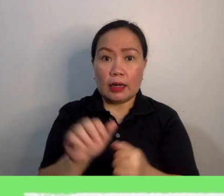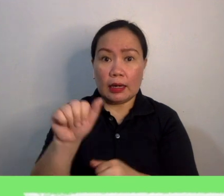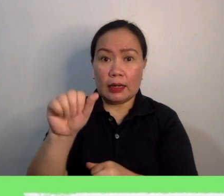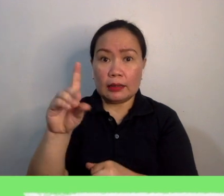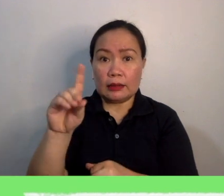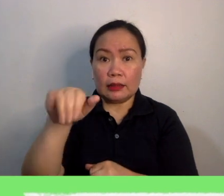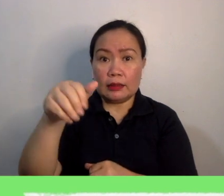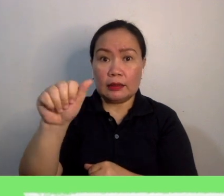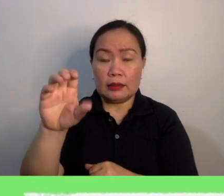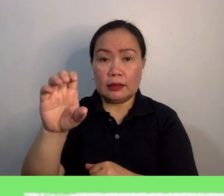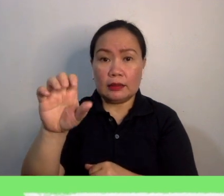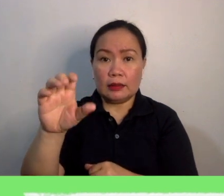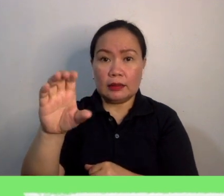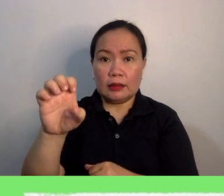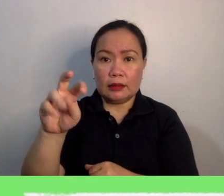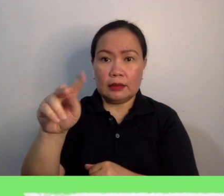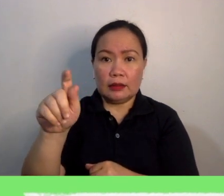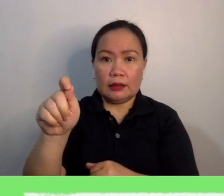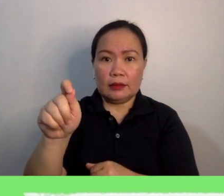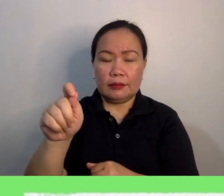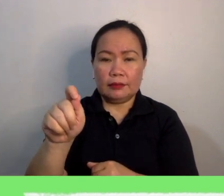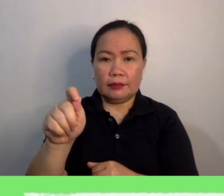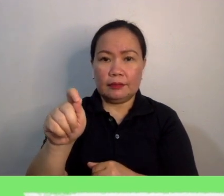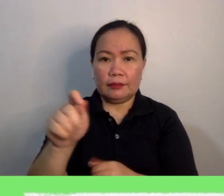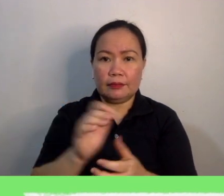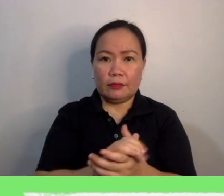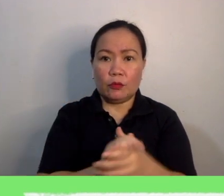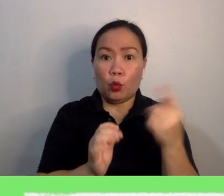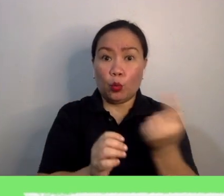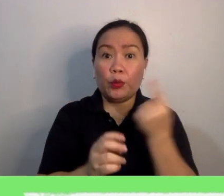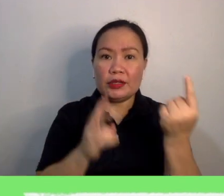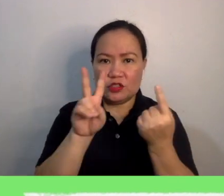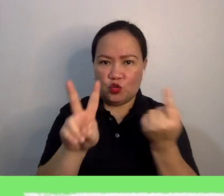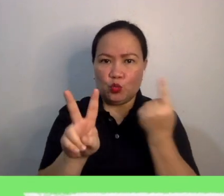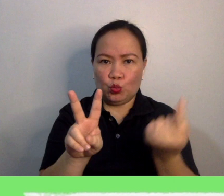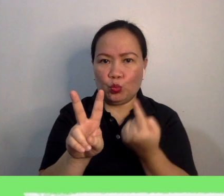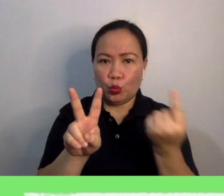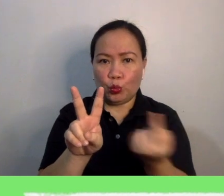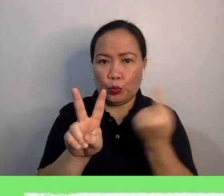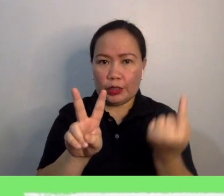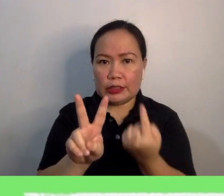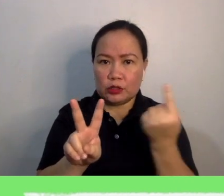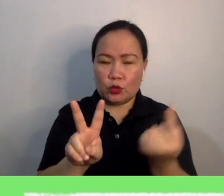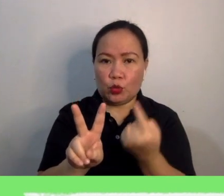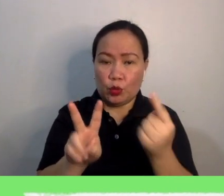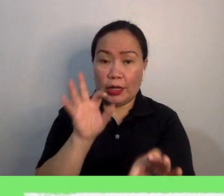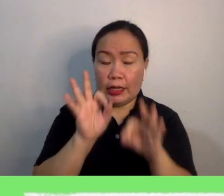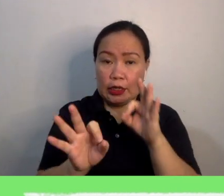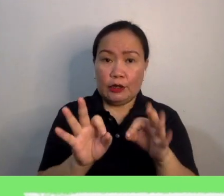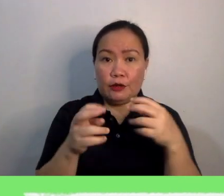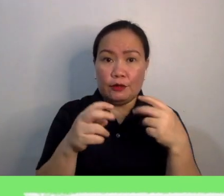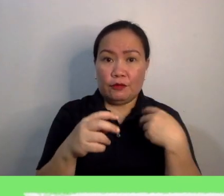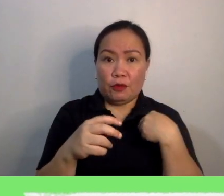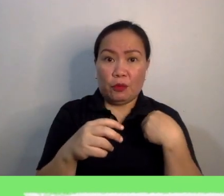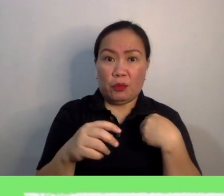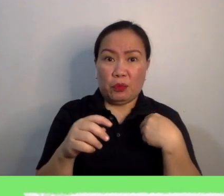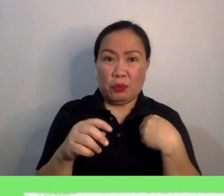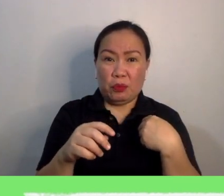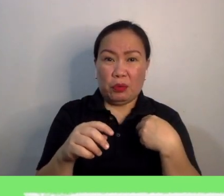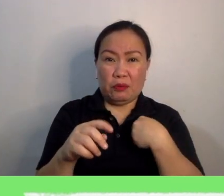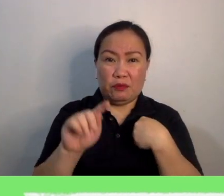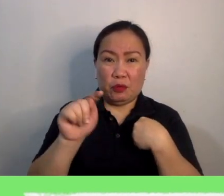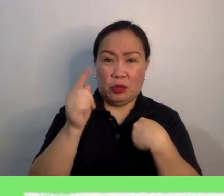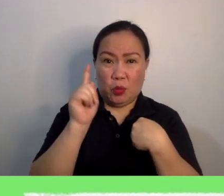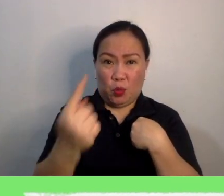adjacent angles, these are two angles. So, again ha, it's always two. Okay? So, kung meron kang isang angle lang, hindi po natin